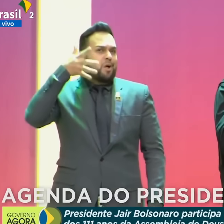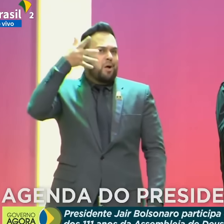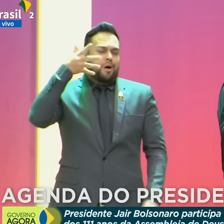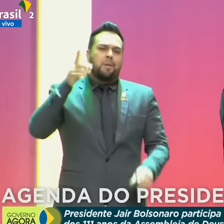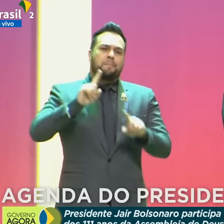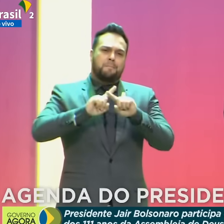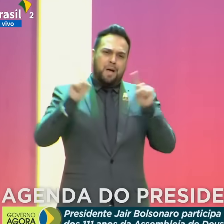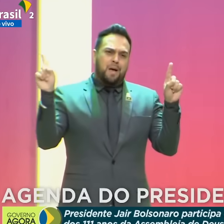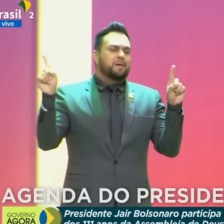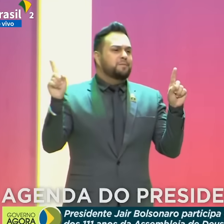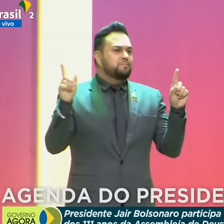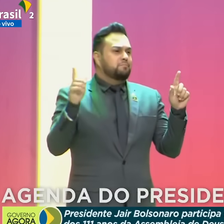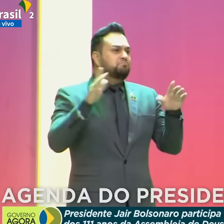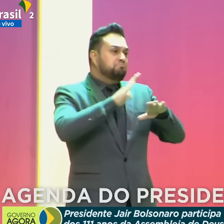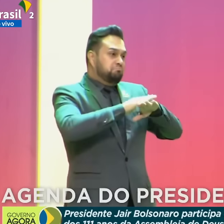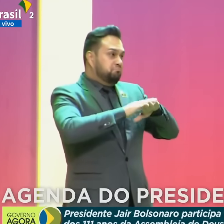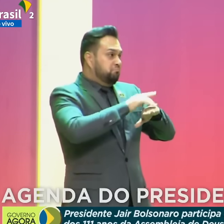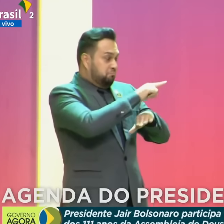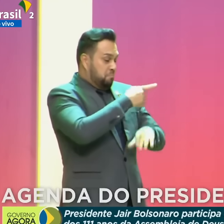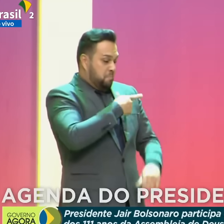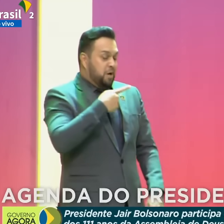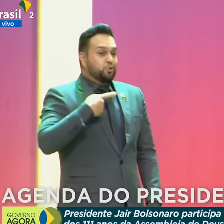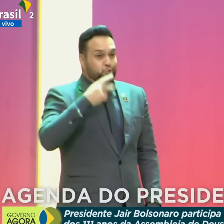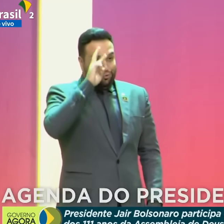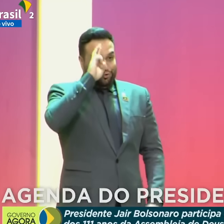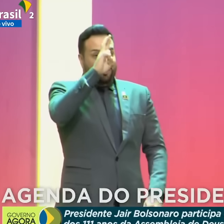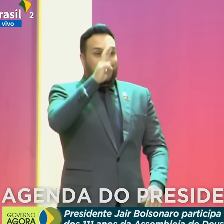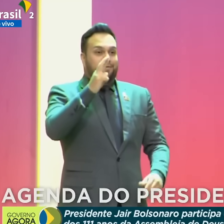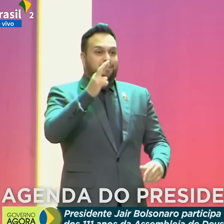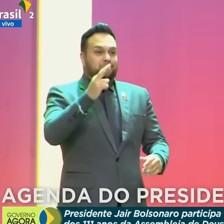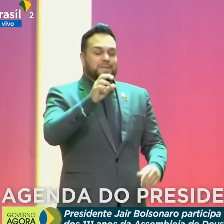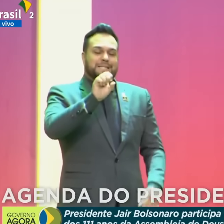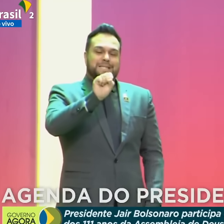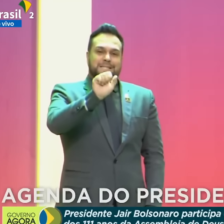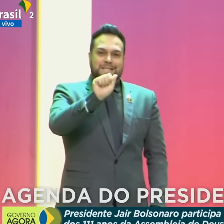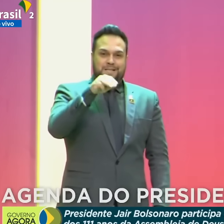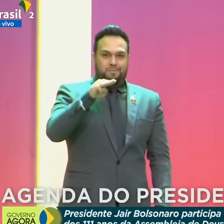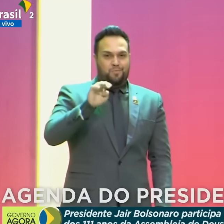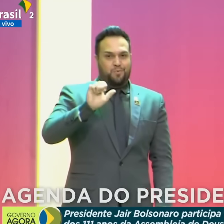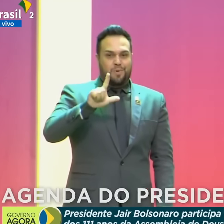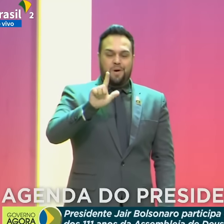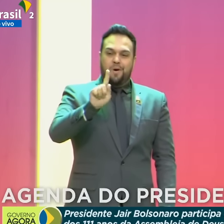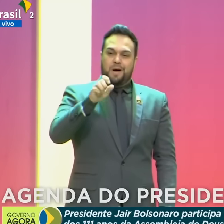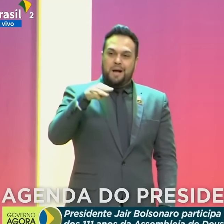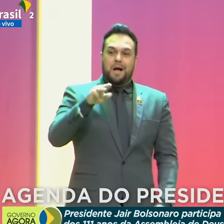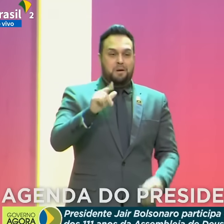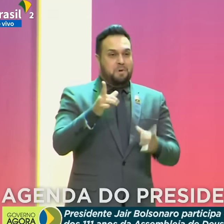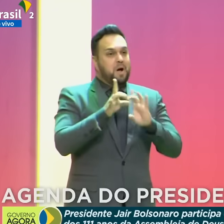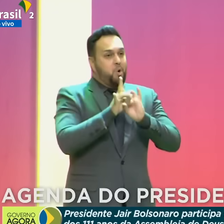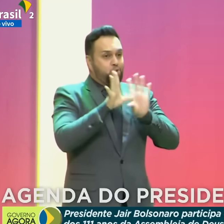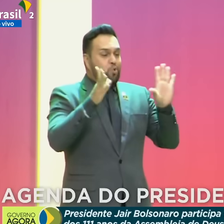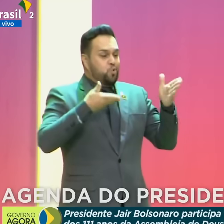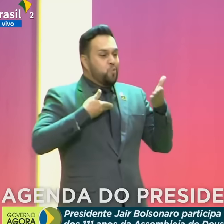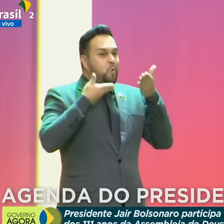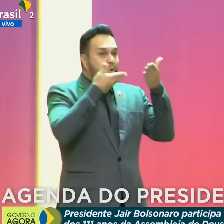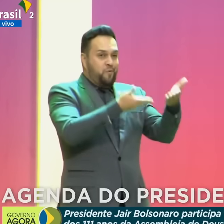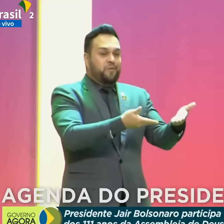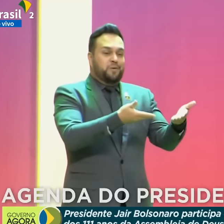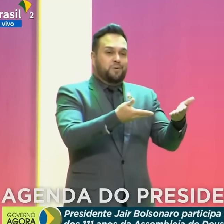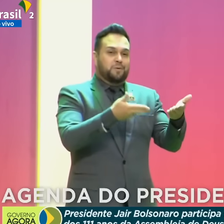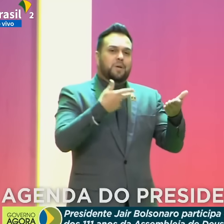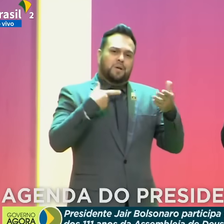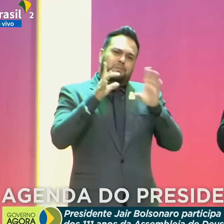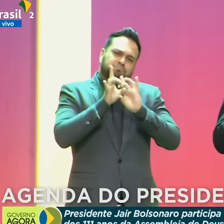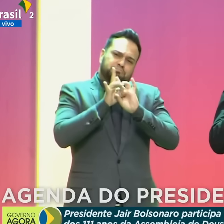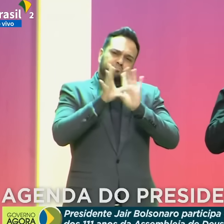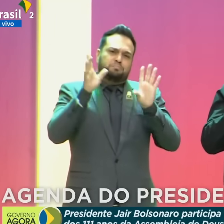Mas, já que o nosso comandante aqui, Samuel Câmara, assim me autorizou, me